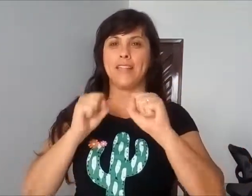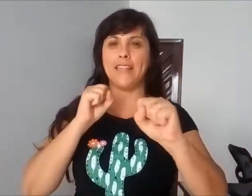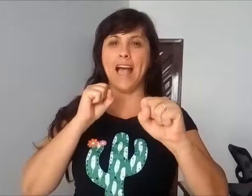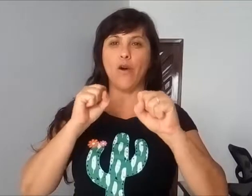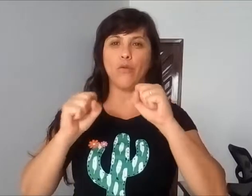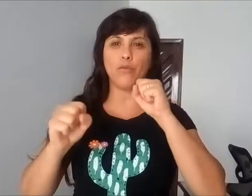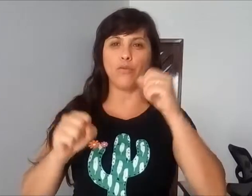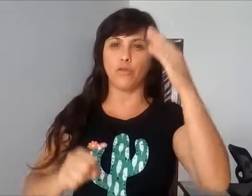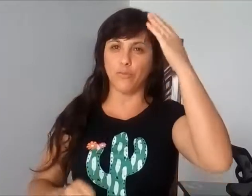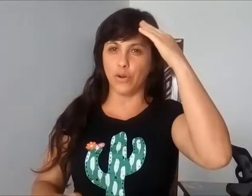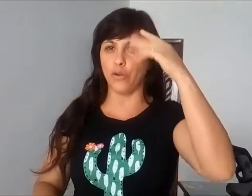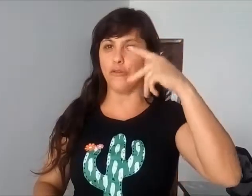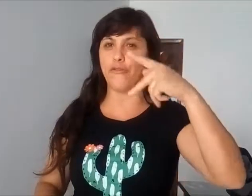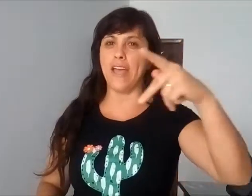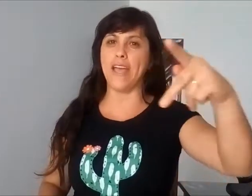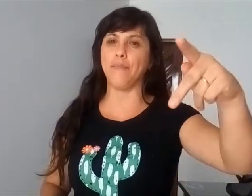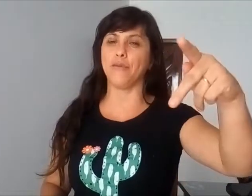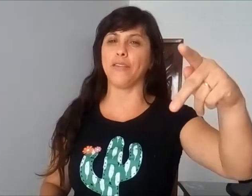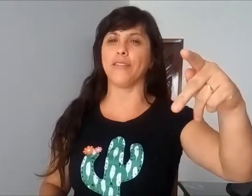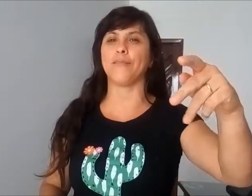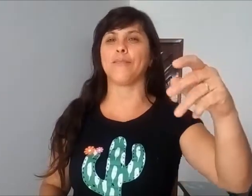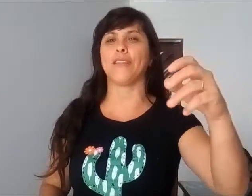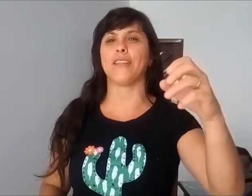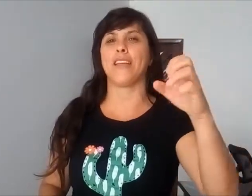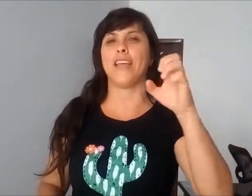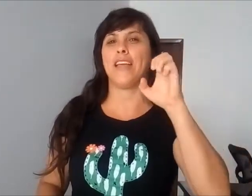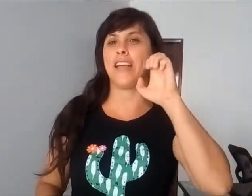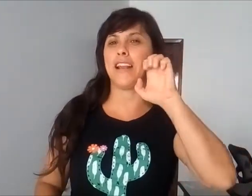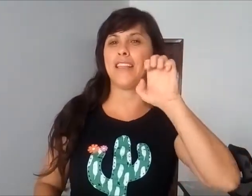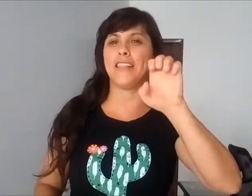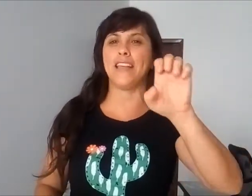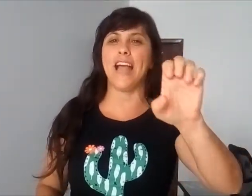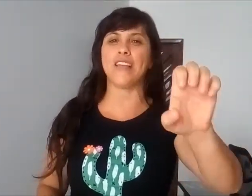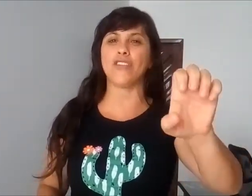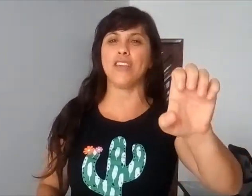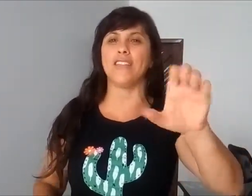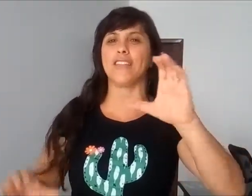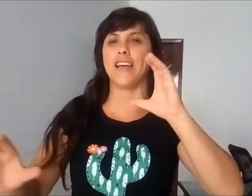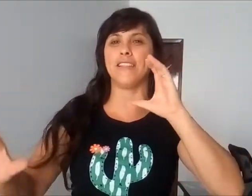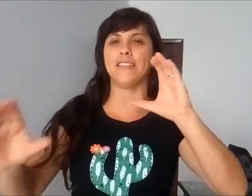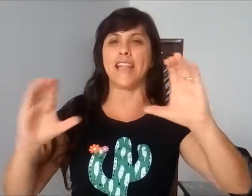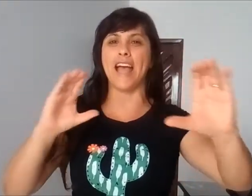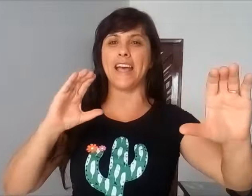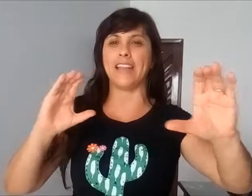salmos provérbios ecclesia x cantarera